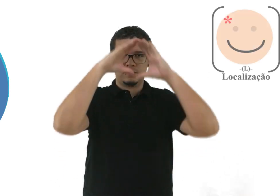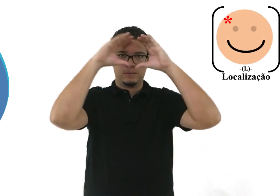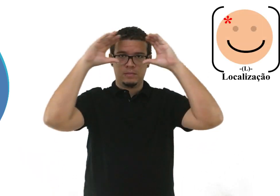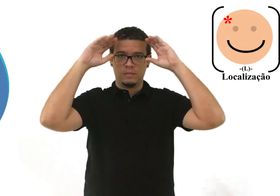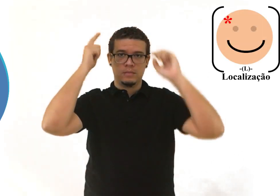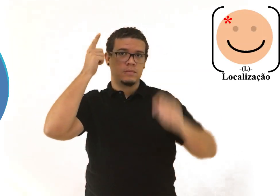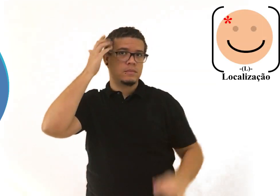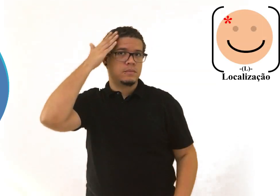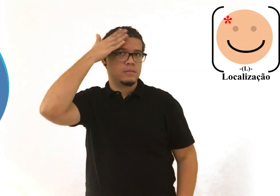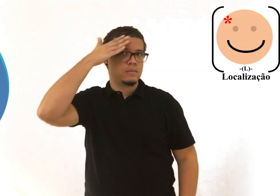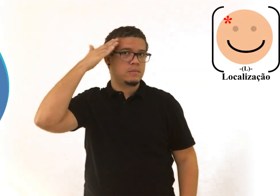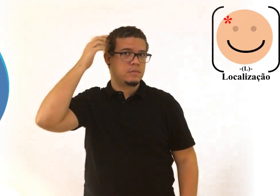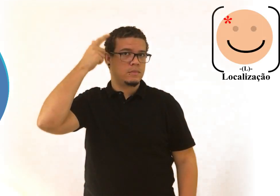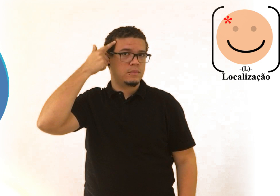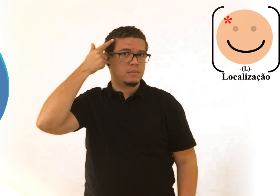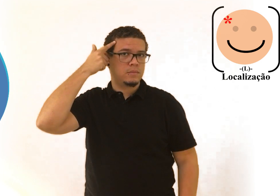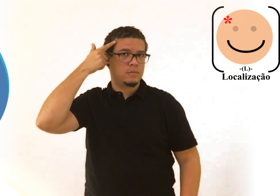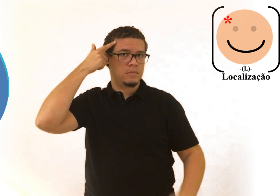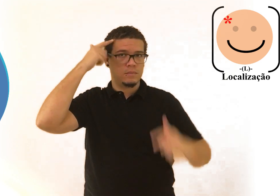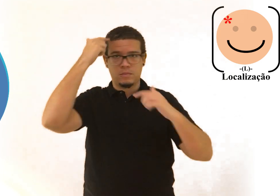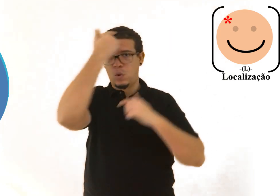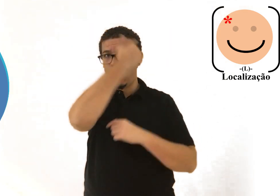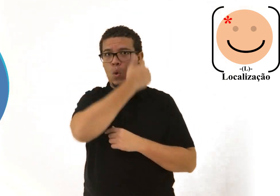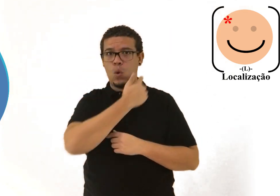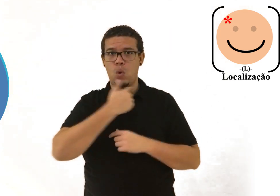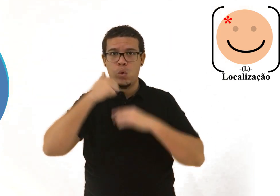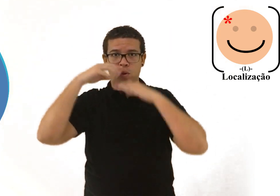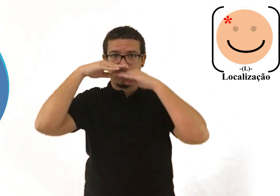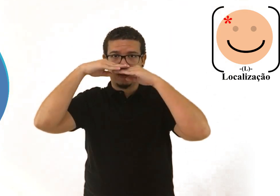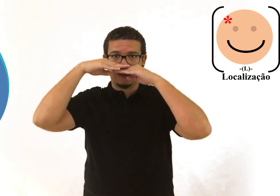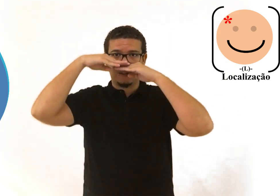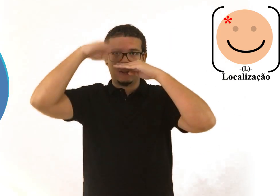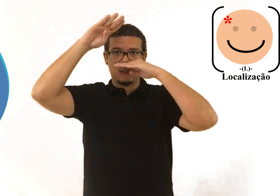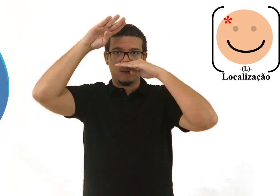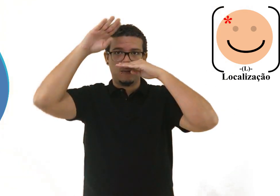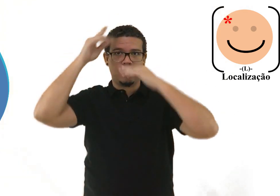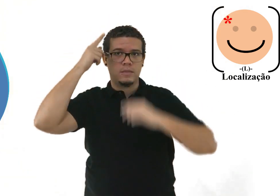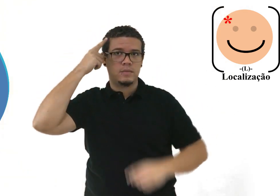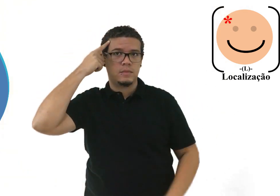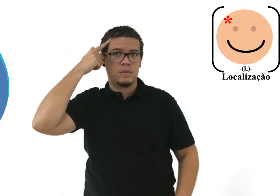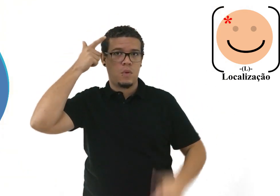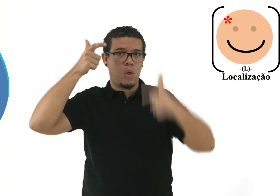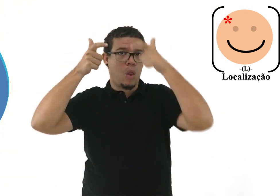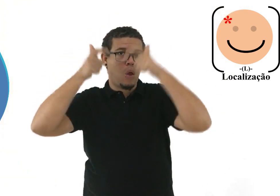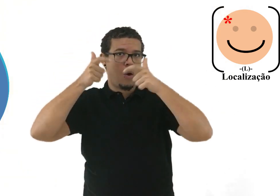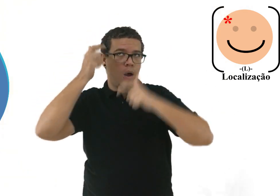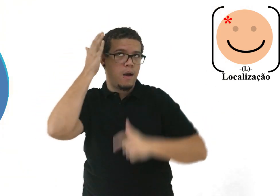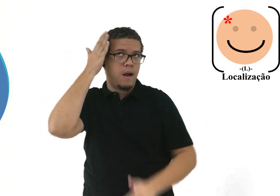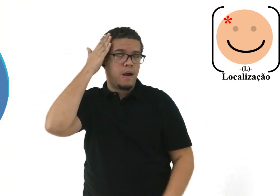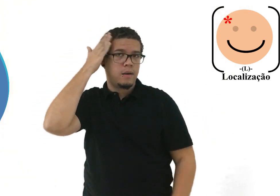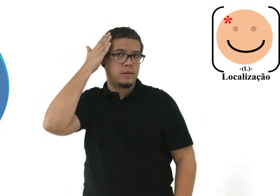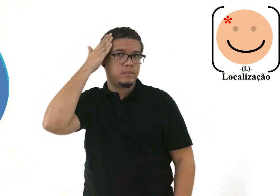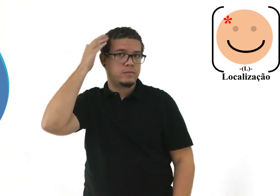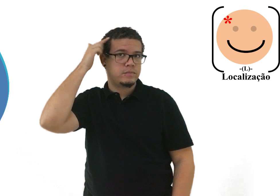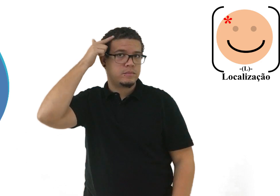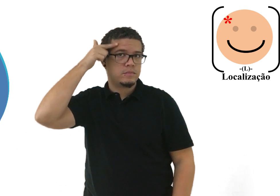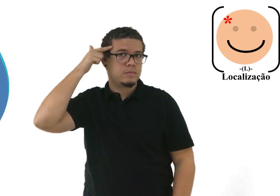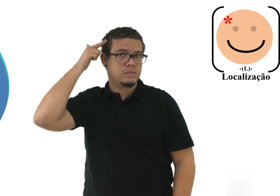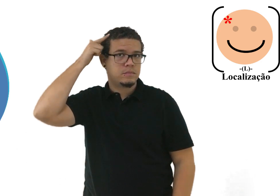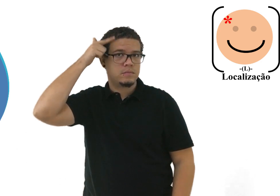A localização vai ser aqui na parte superior da cabeça, então temos o rosto nessa parte